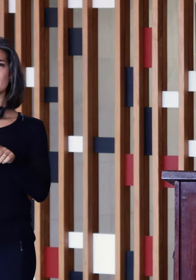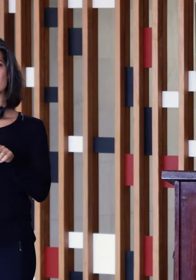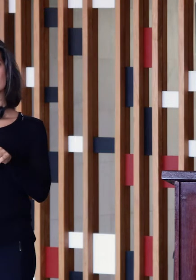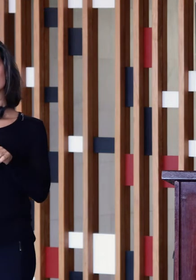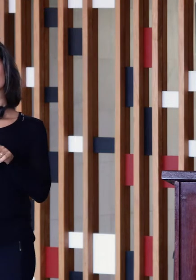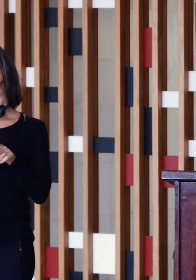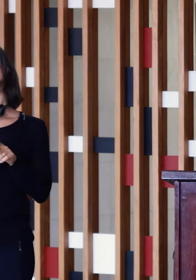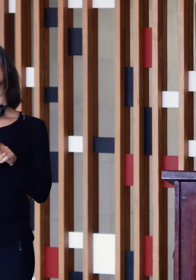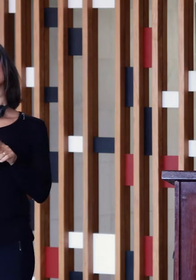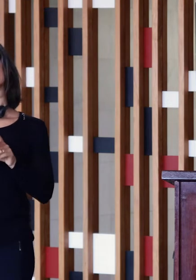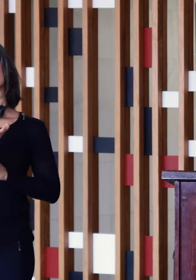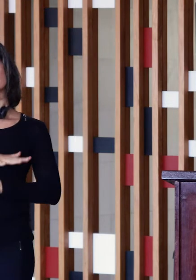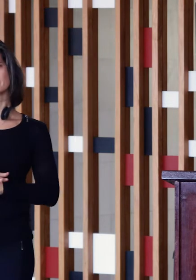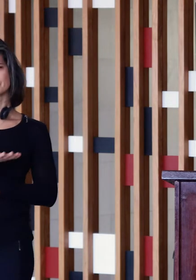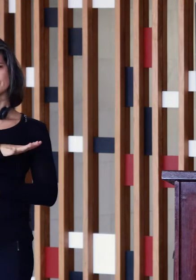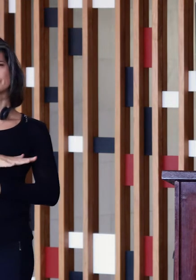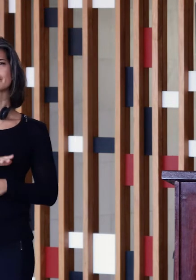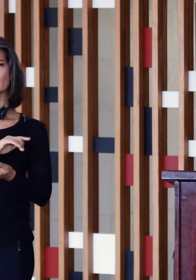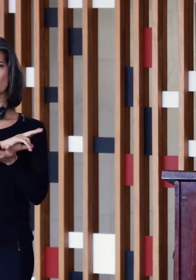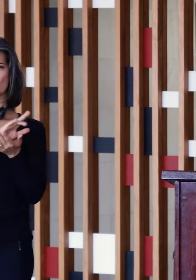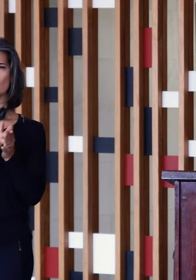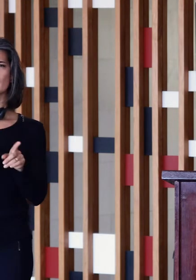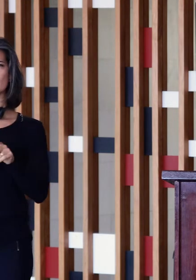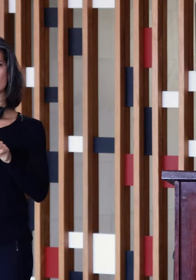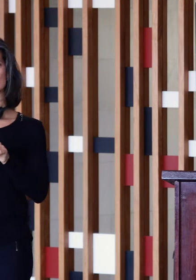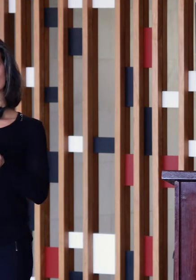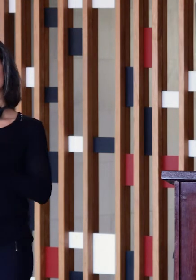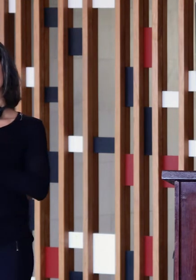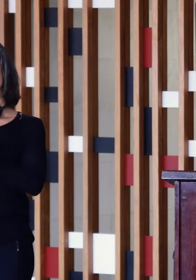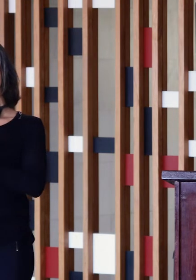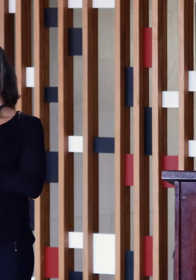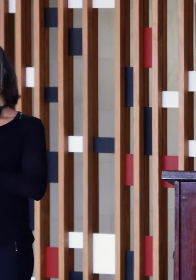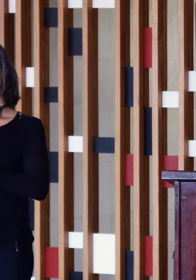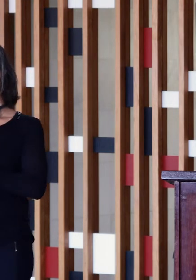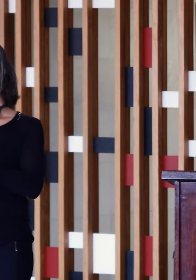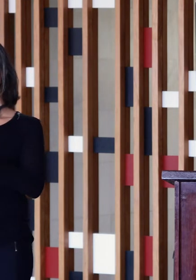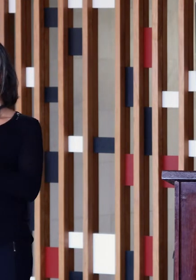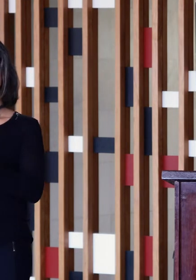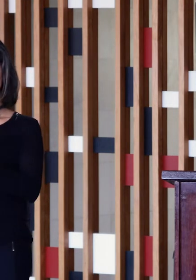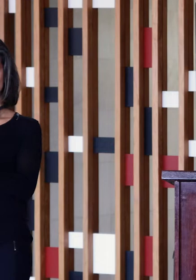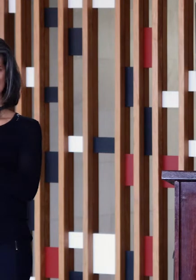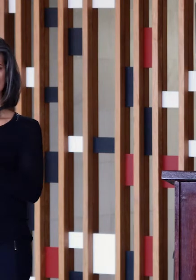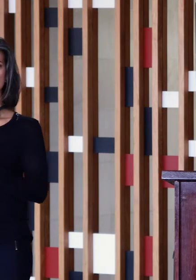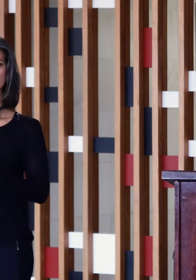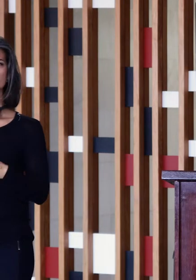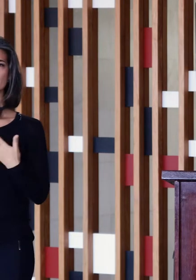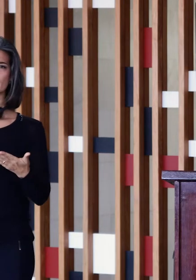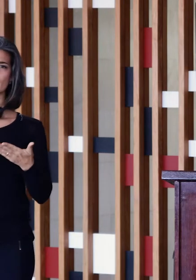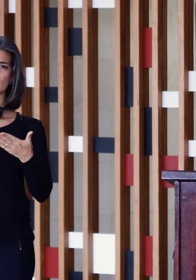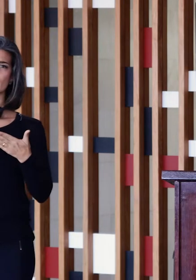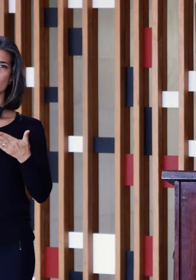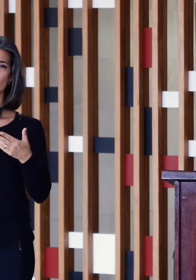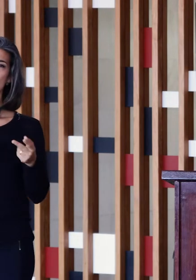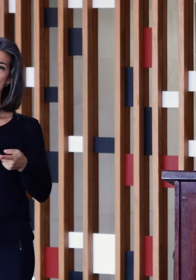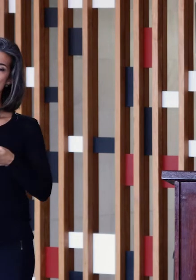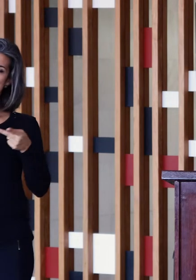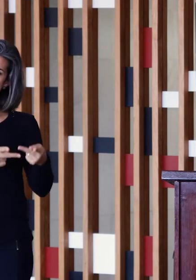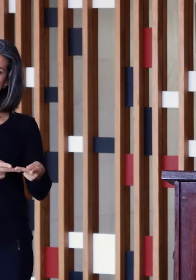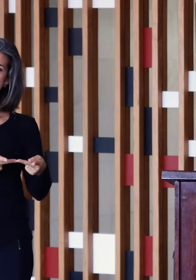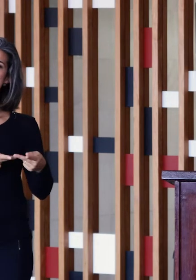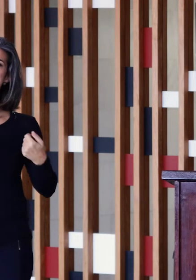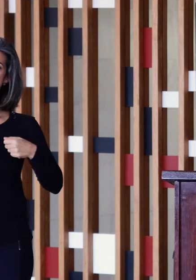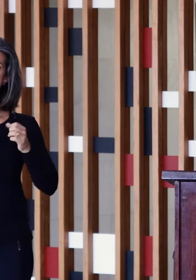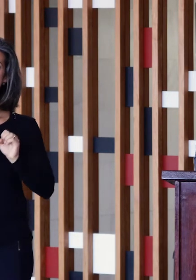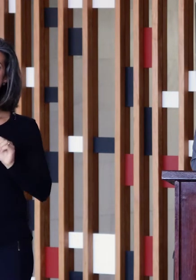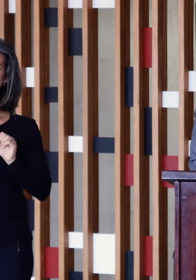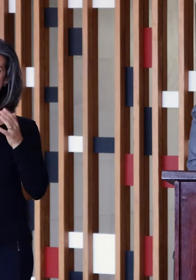novo combustível para outros países também do mundo. Por essa razão, eu penso que é uma visita que nós temos muito que celebrar,